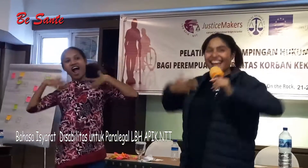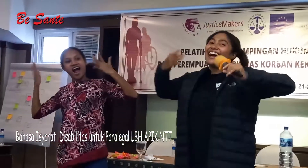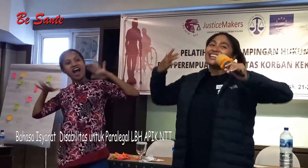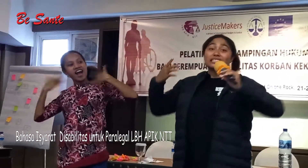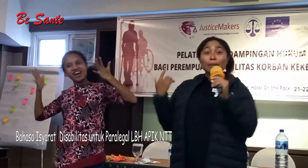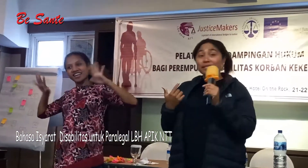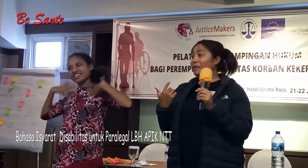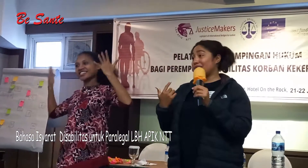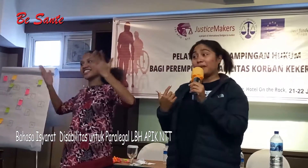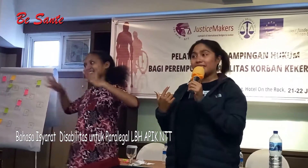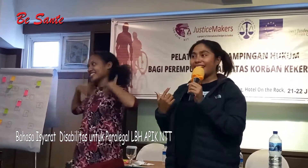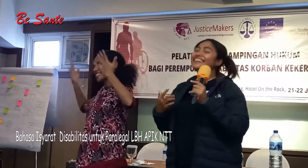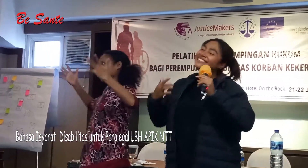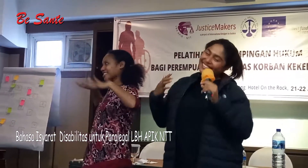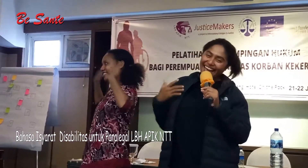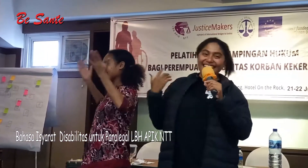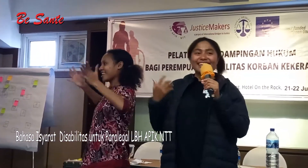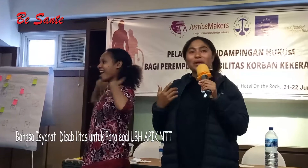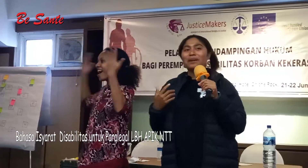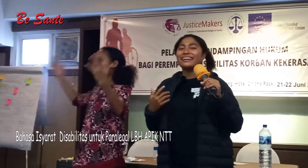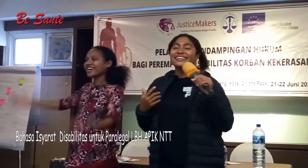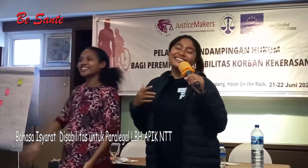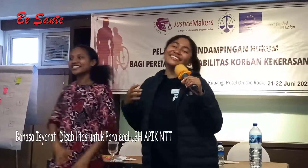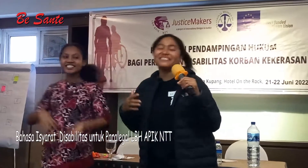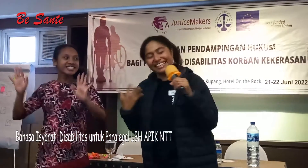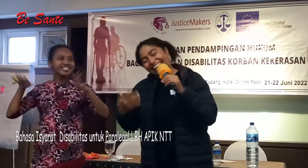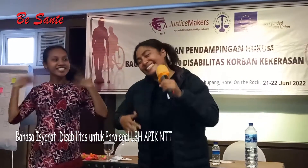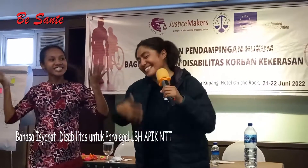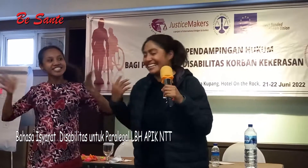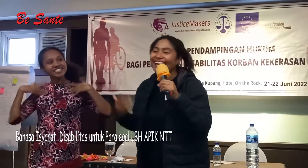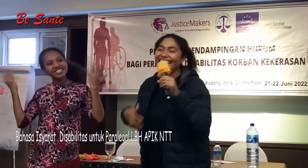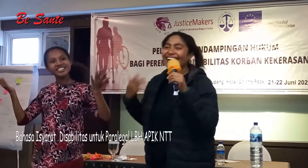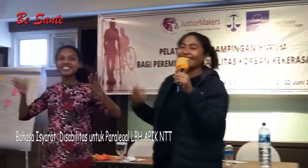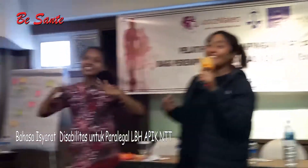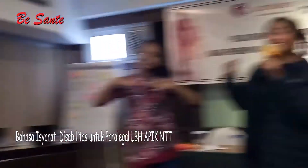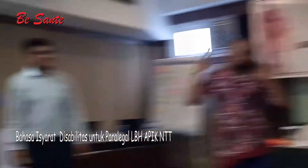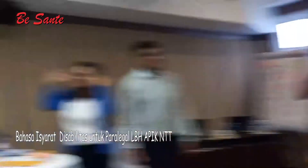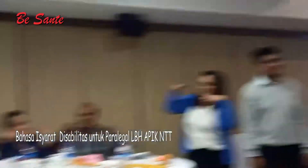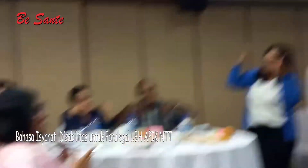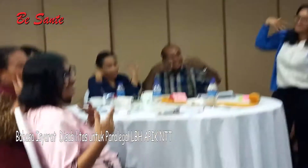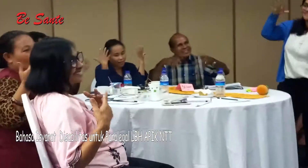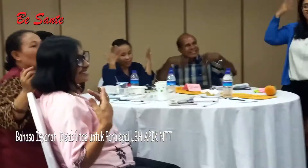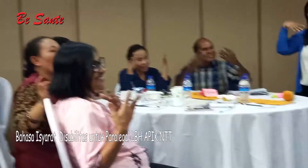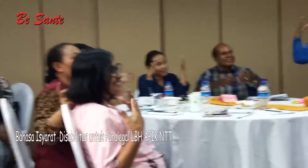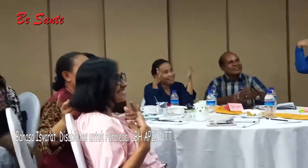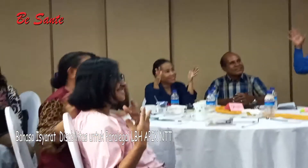Senang. Tapi sambil ekspres ya. Senang. Jangan kau bilang kita ada senang. Kalau sedih di muka.